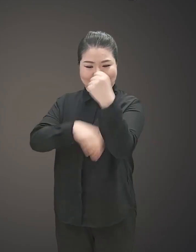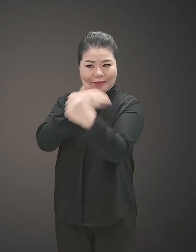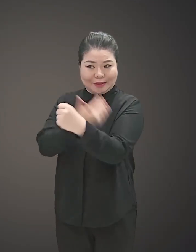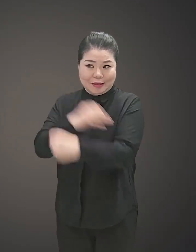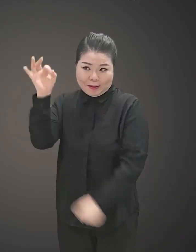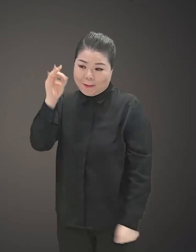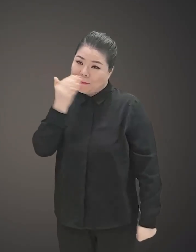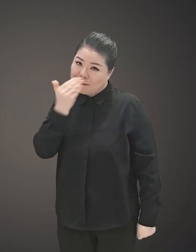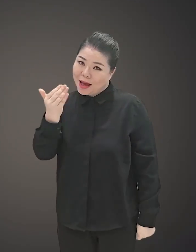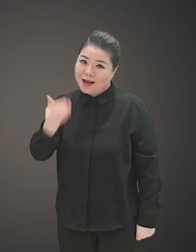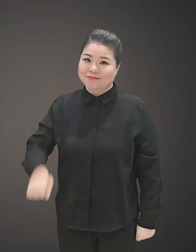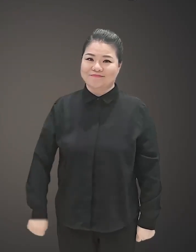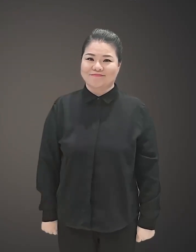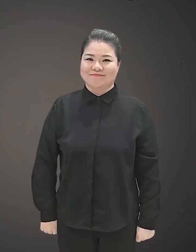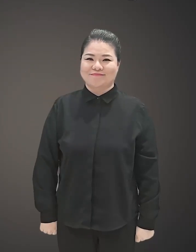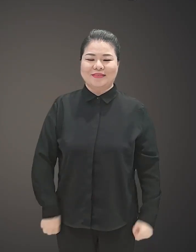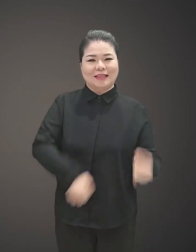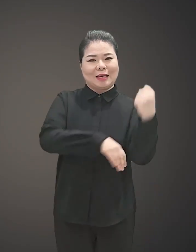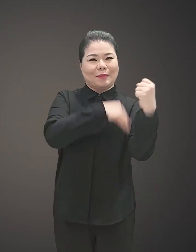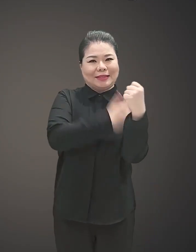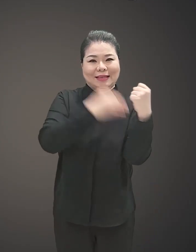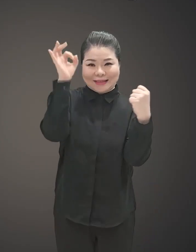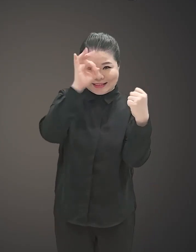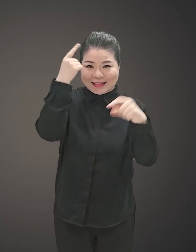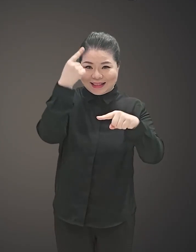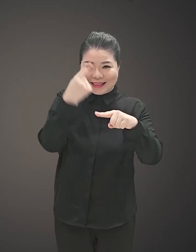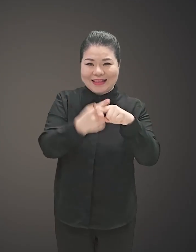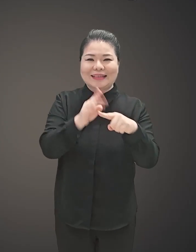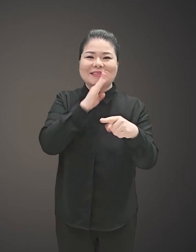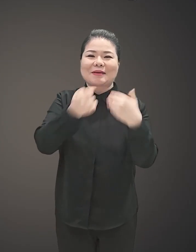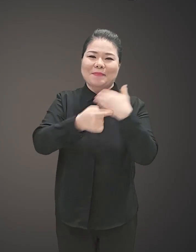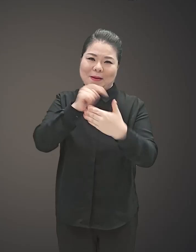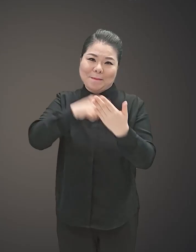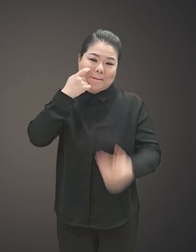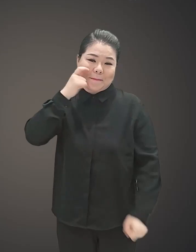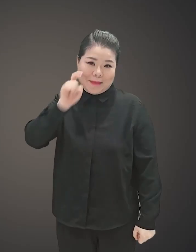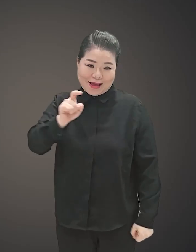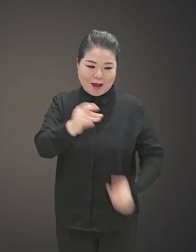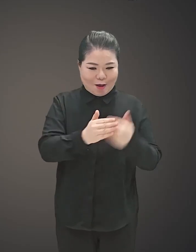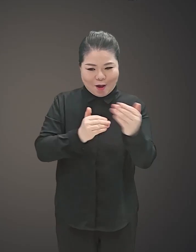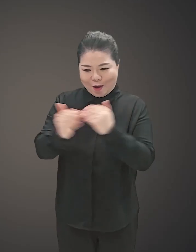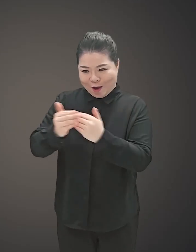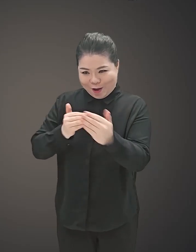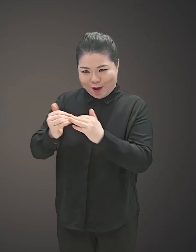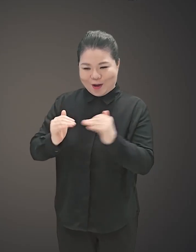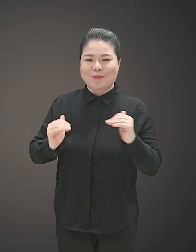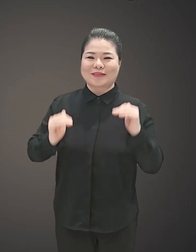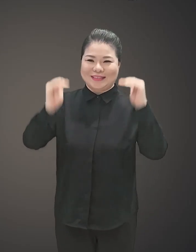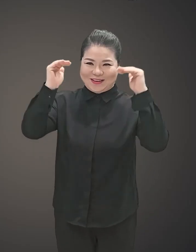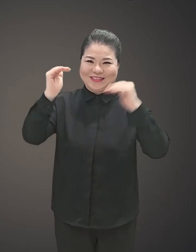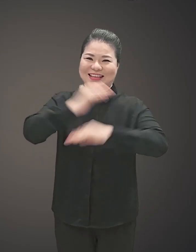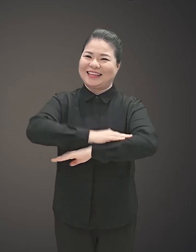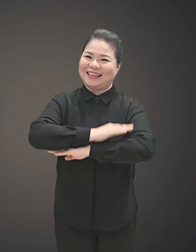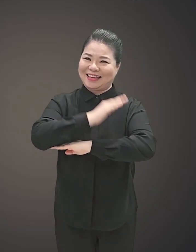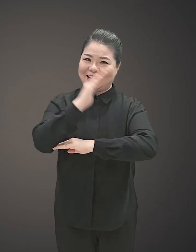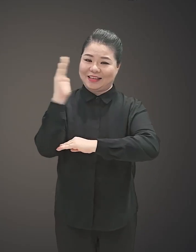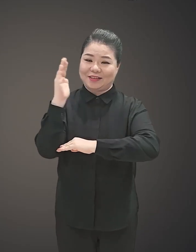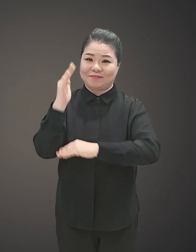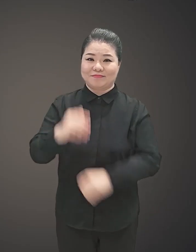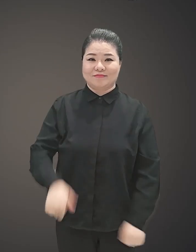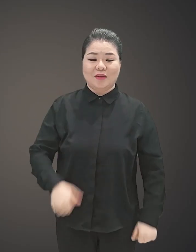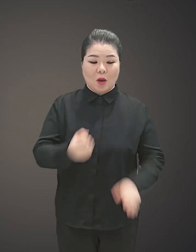본능 찾다 본심 찾는 좌충우돌 아이들의 성장 이야기. 고래 뱃속 창작 동화